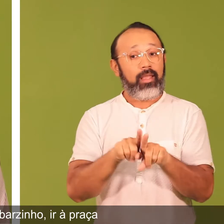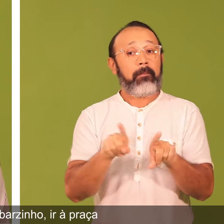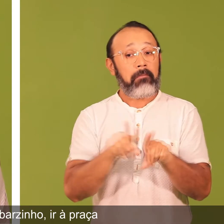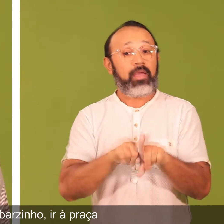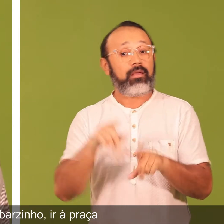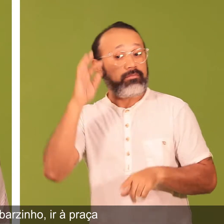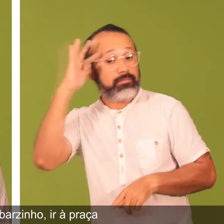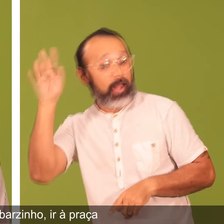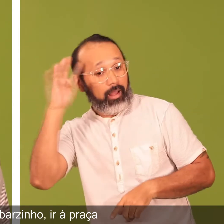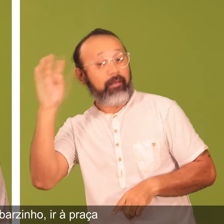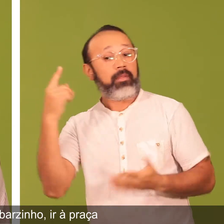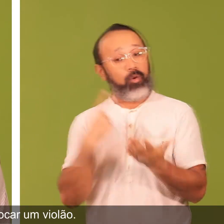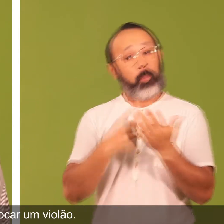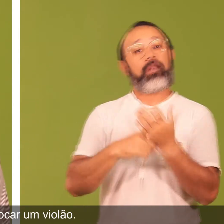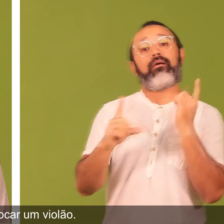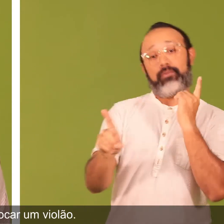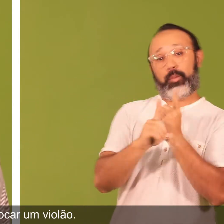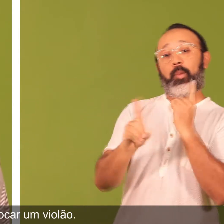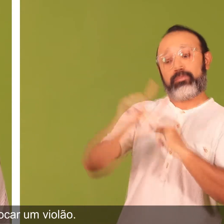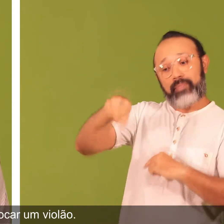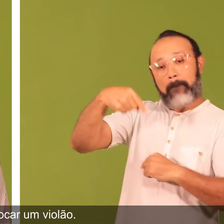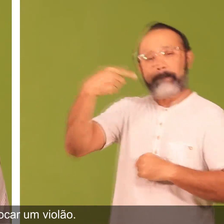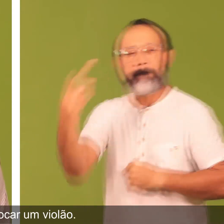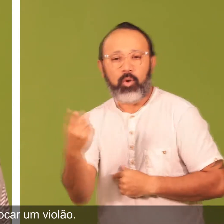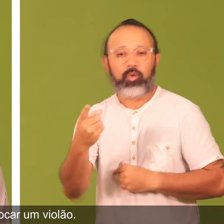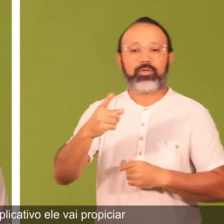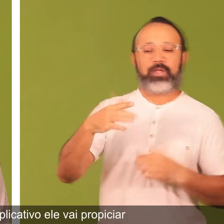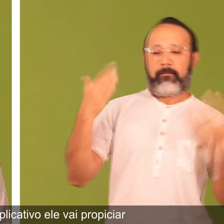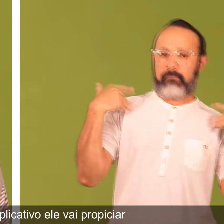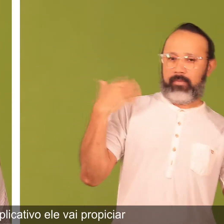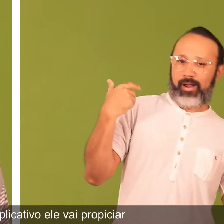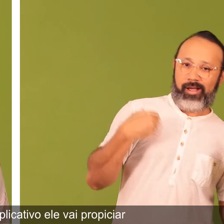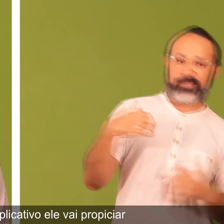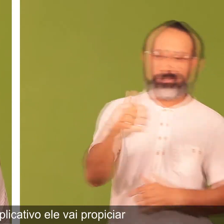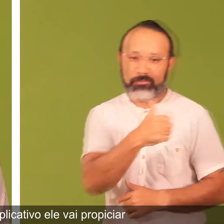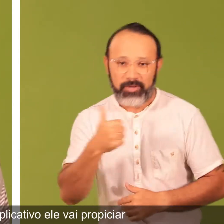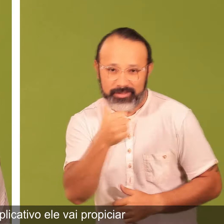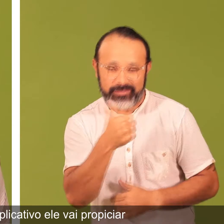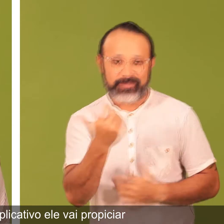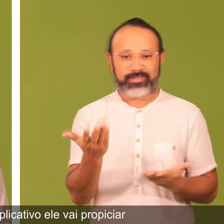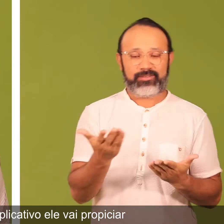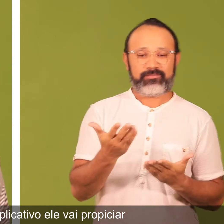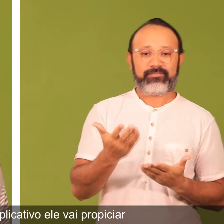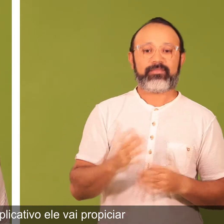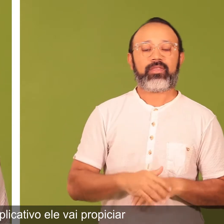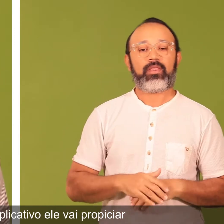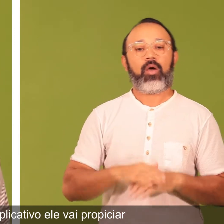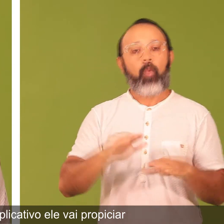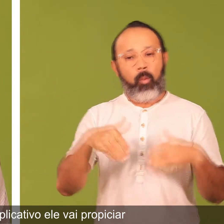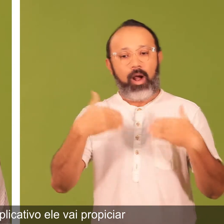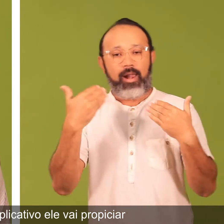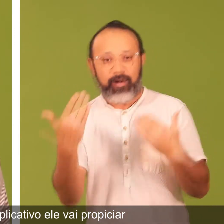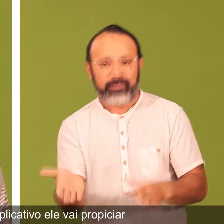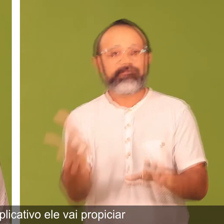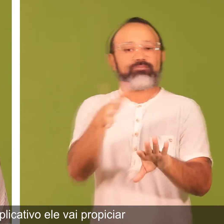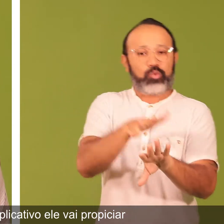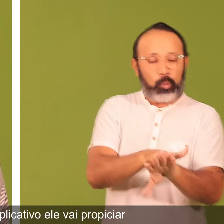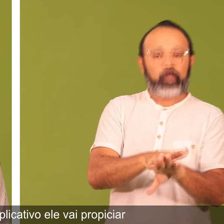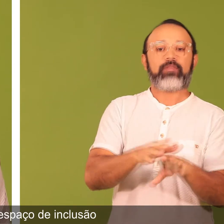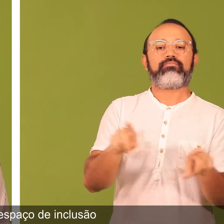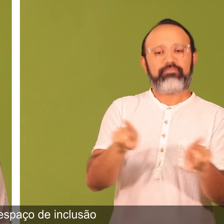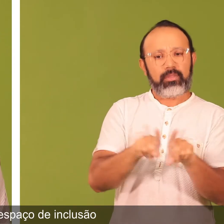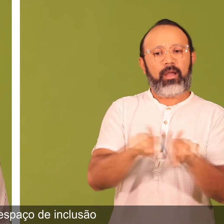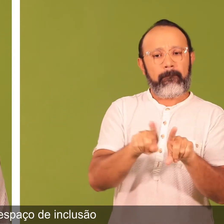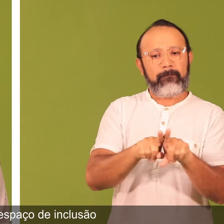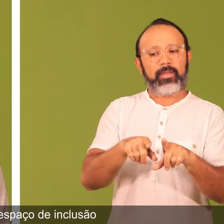Basílio e a praça eu sei lá tocar um violão tão enfim o aplicativo é de vai propiciar